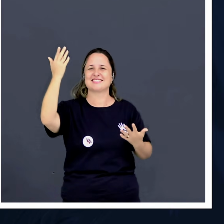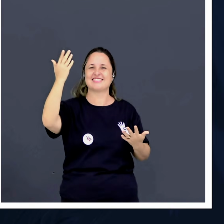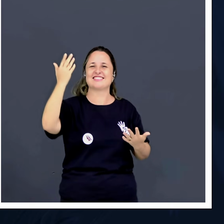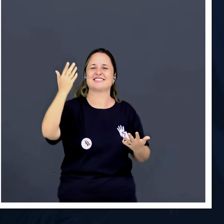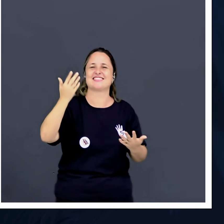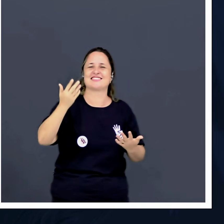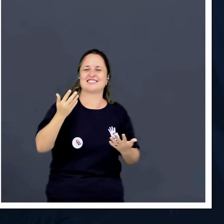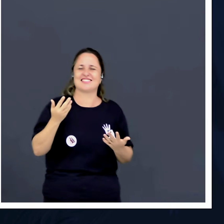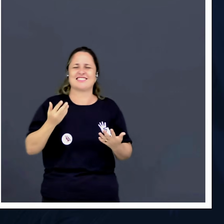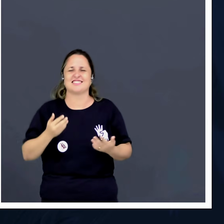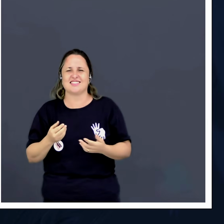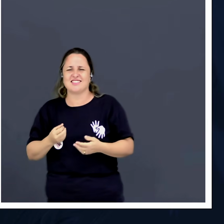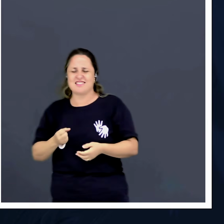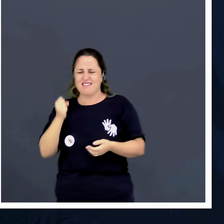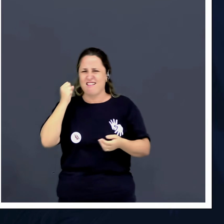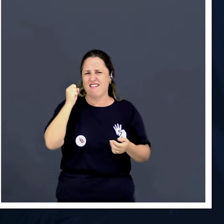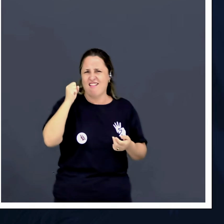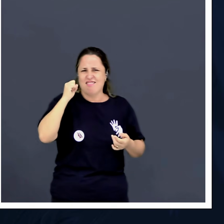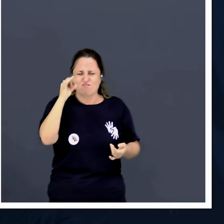acontecer.